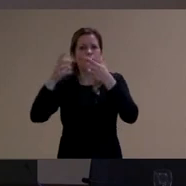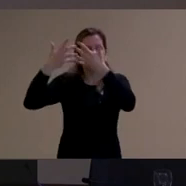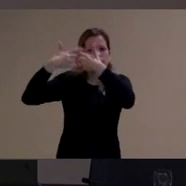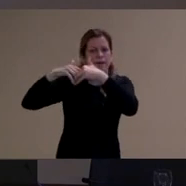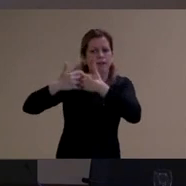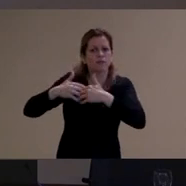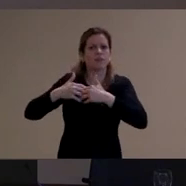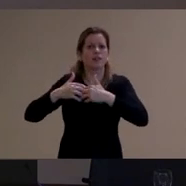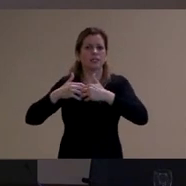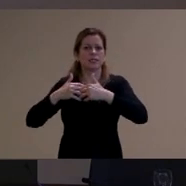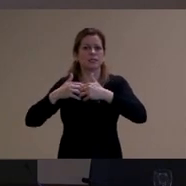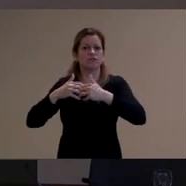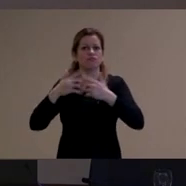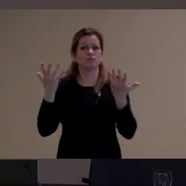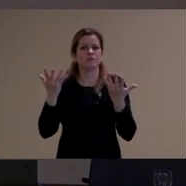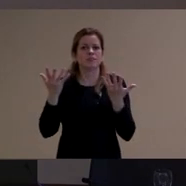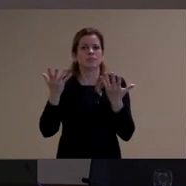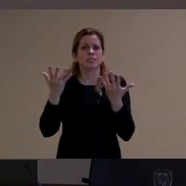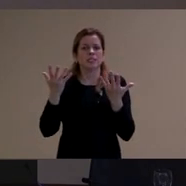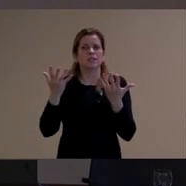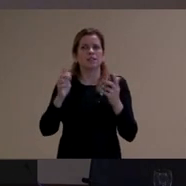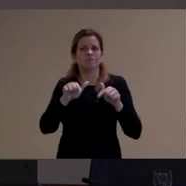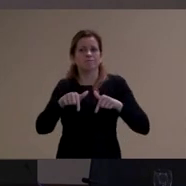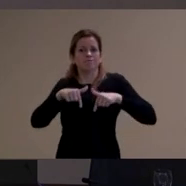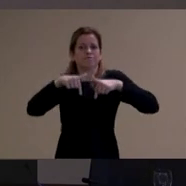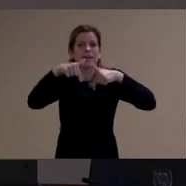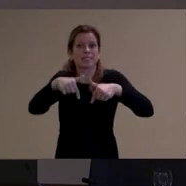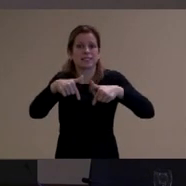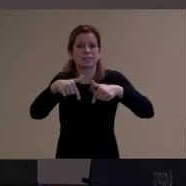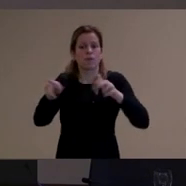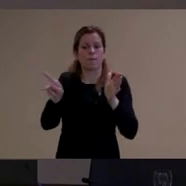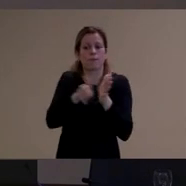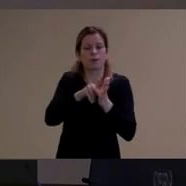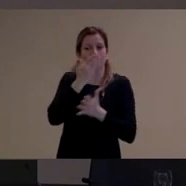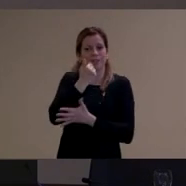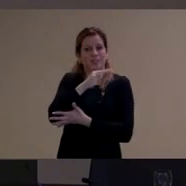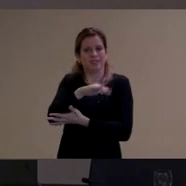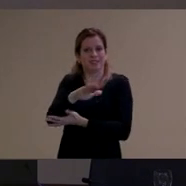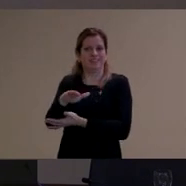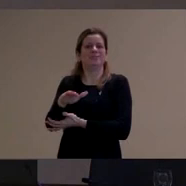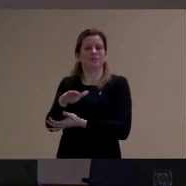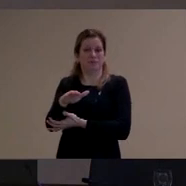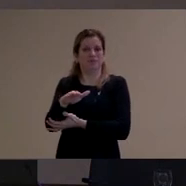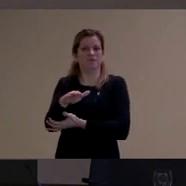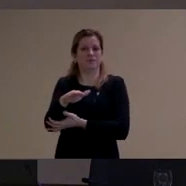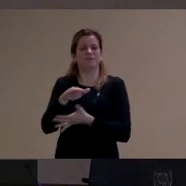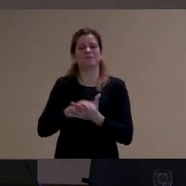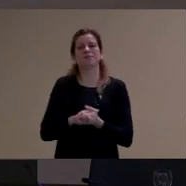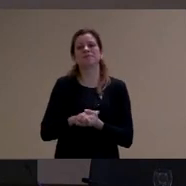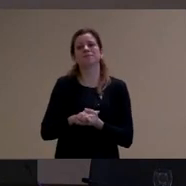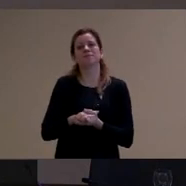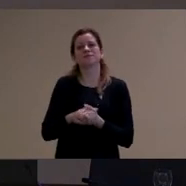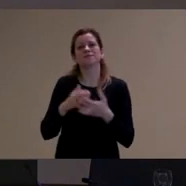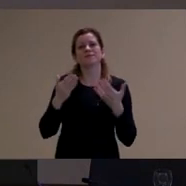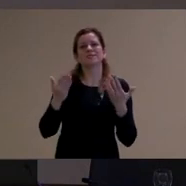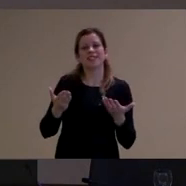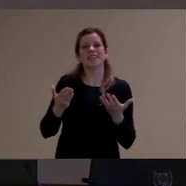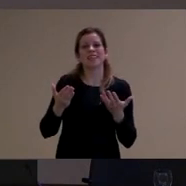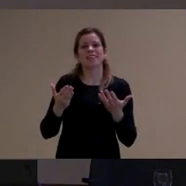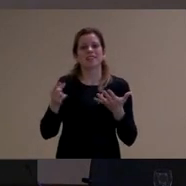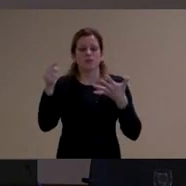são ação exigida a reação da criança enquanto que os indicativos